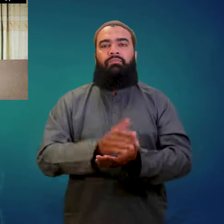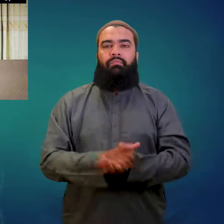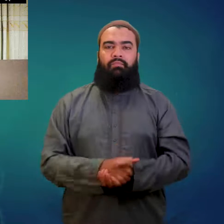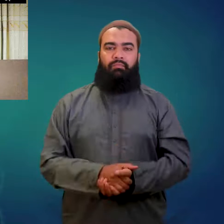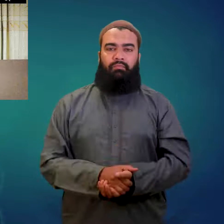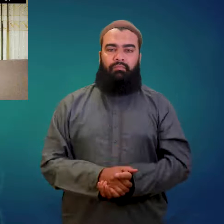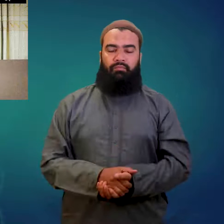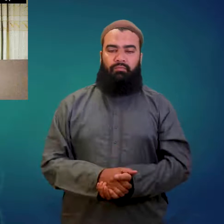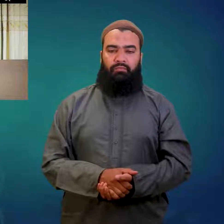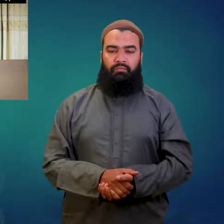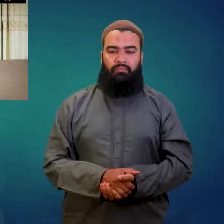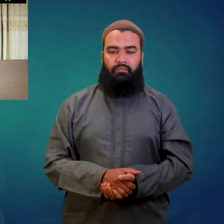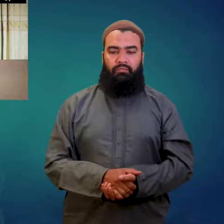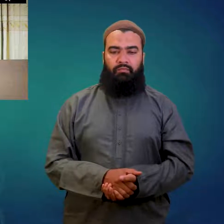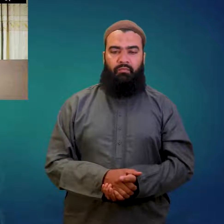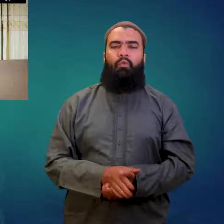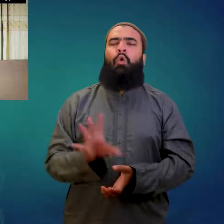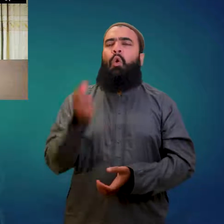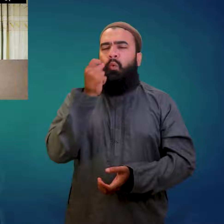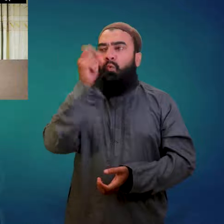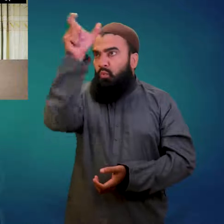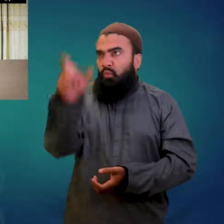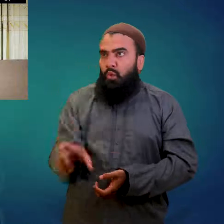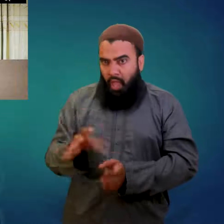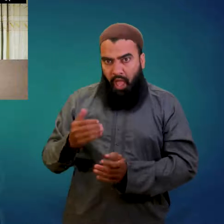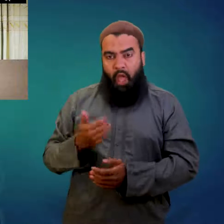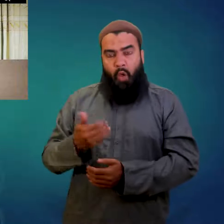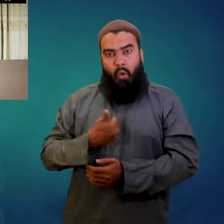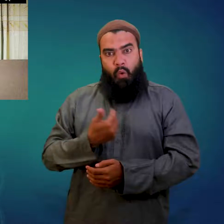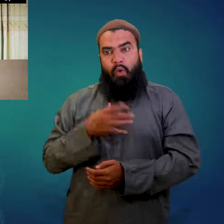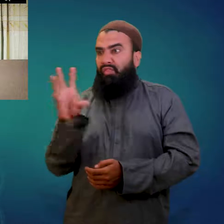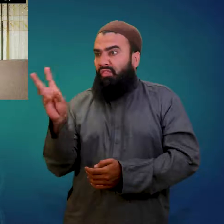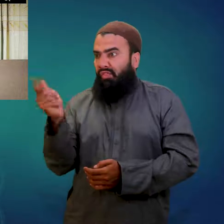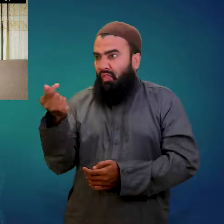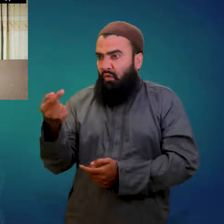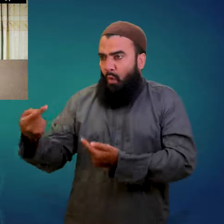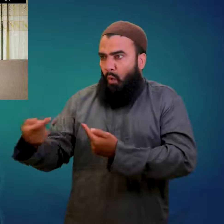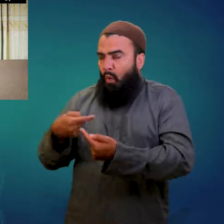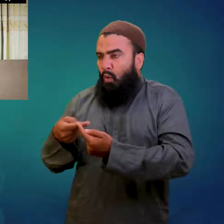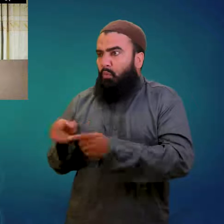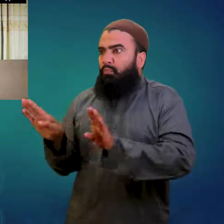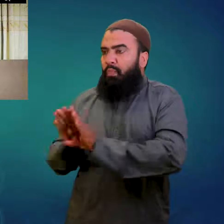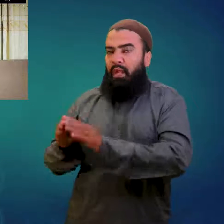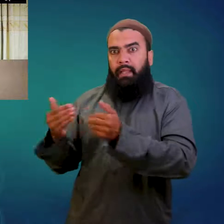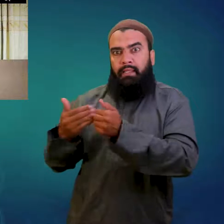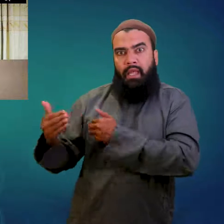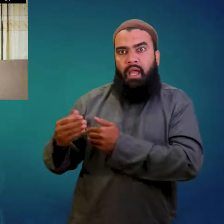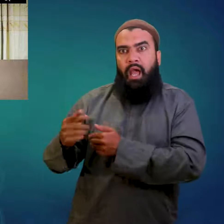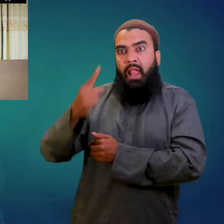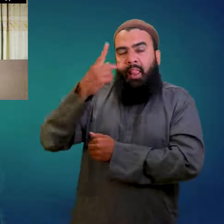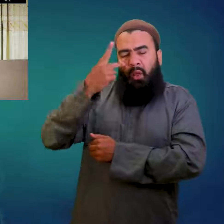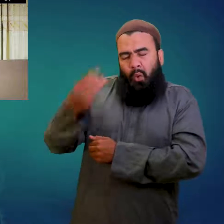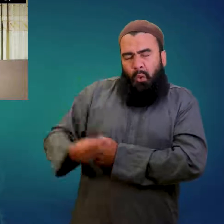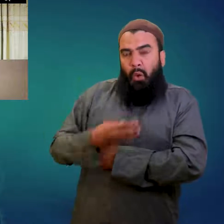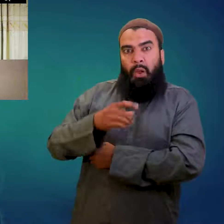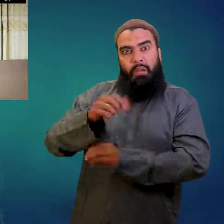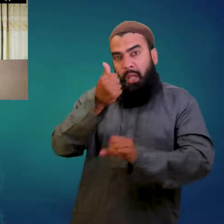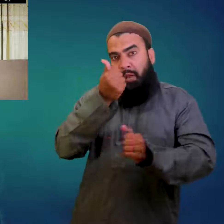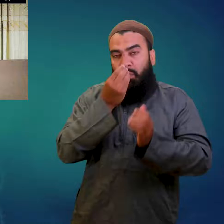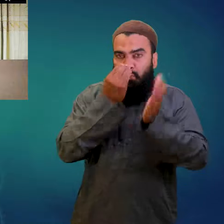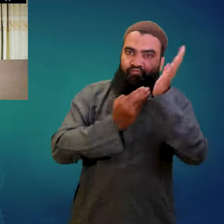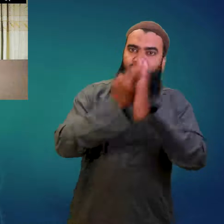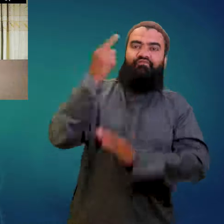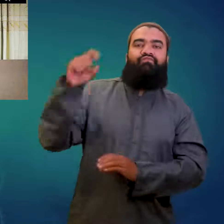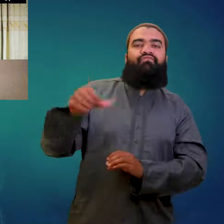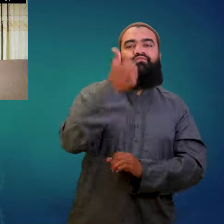وَمَن یُوقَ شُحَّ نَفْسِهِ، جو لوگ اپنے نفس کے بخل سے بچ گئے اللہ کے نزدیک وہی لوگ فلاح